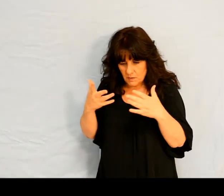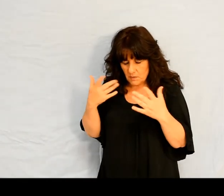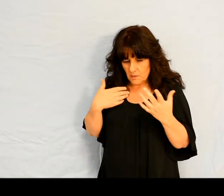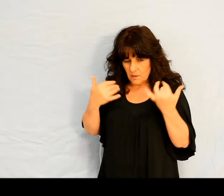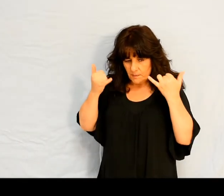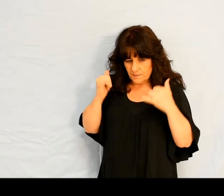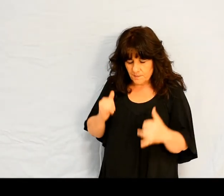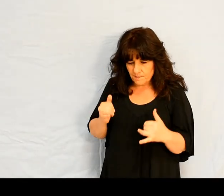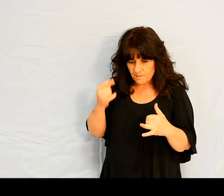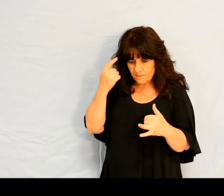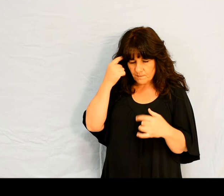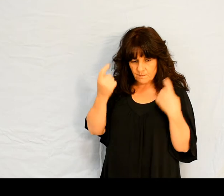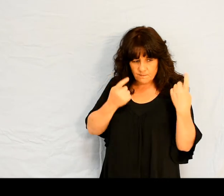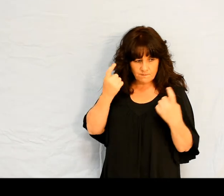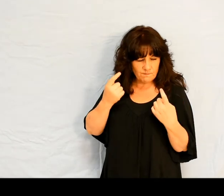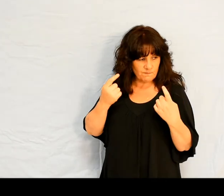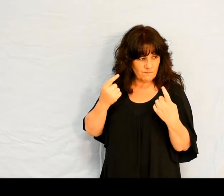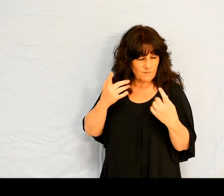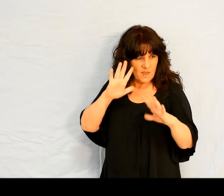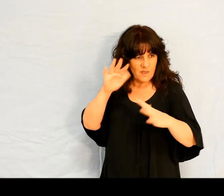lui avec 20 000?